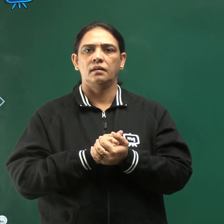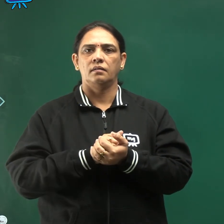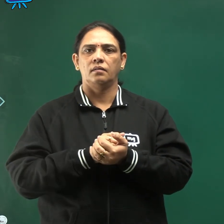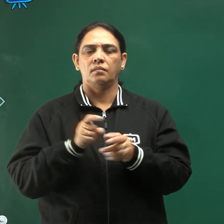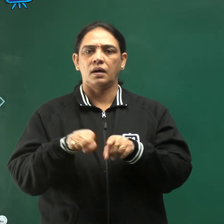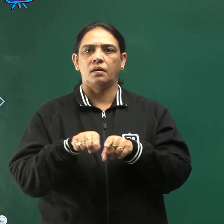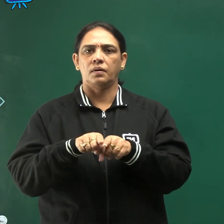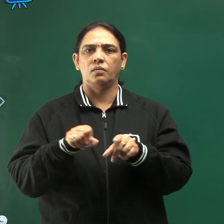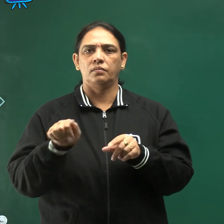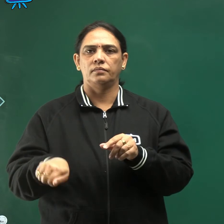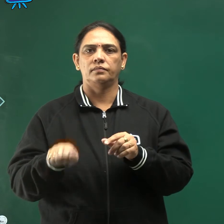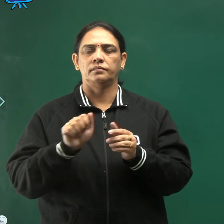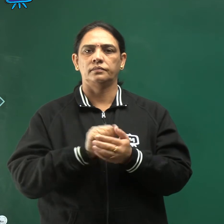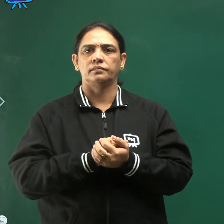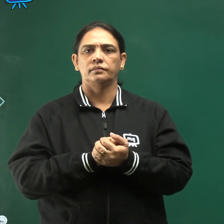बराबर हो।